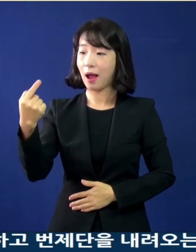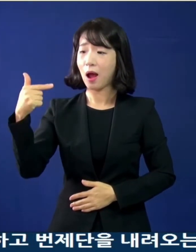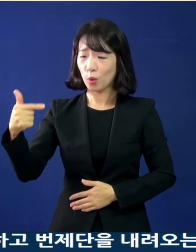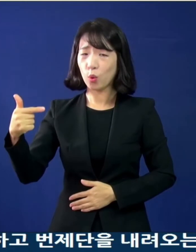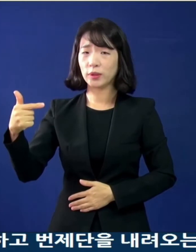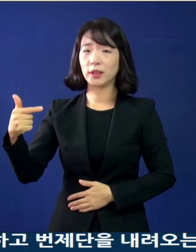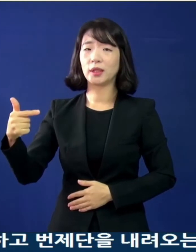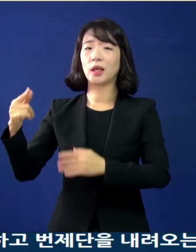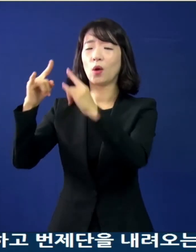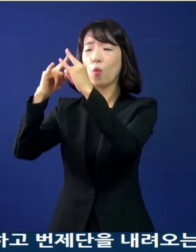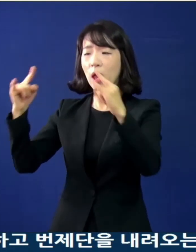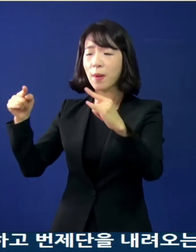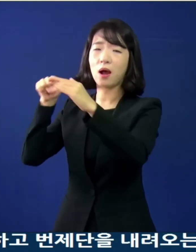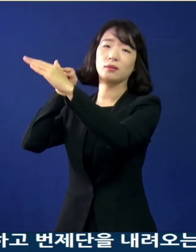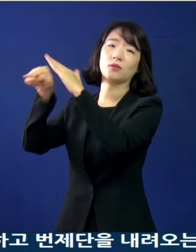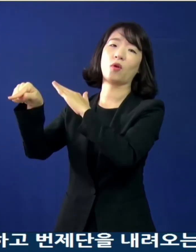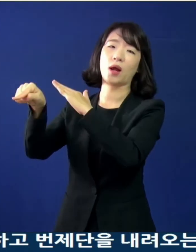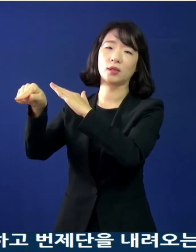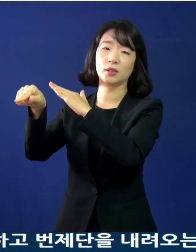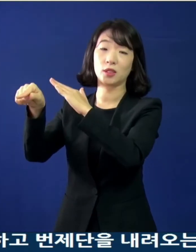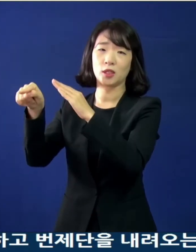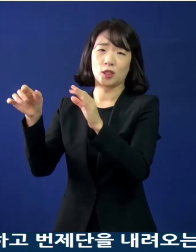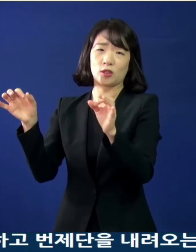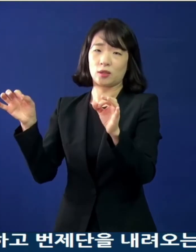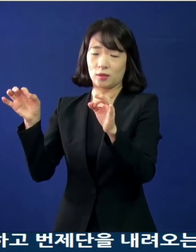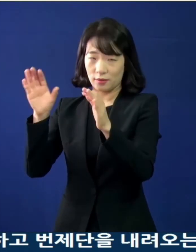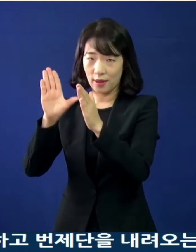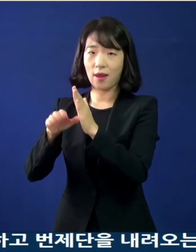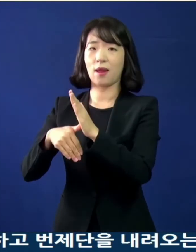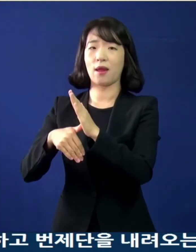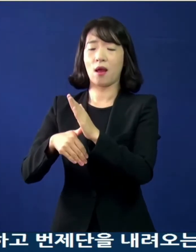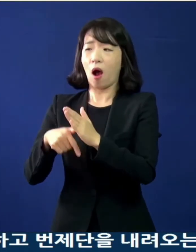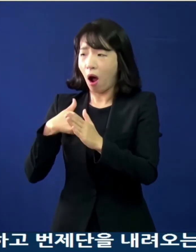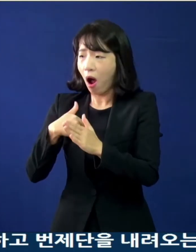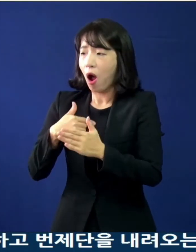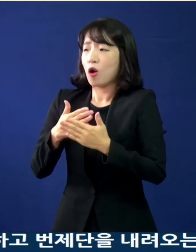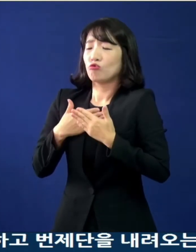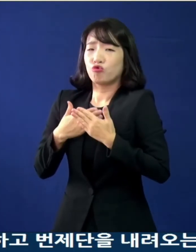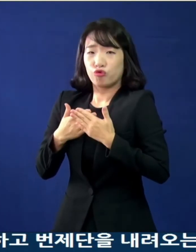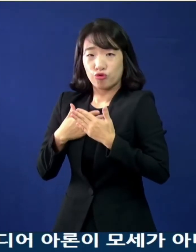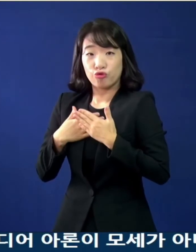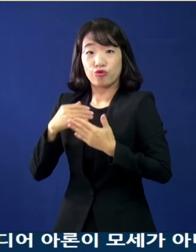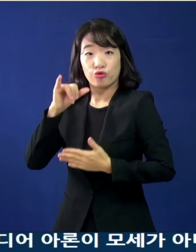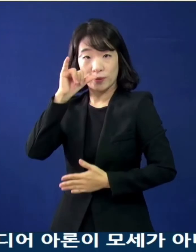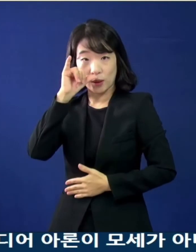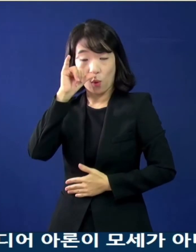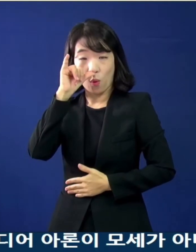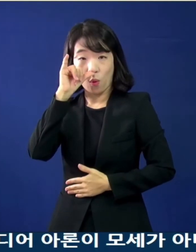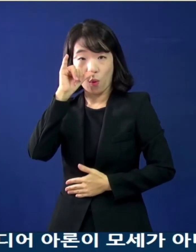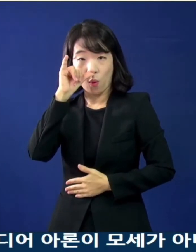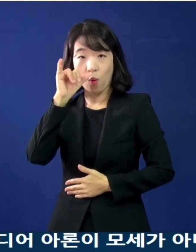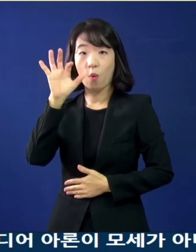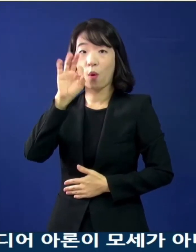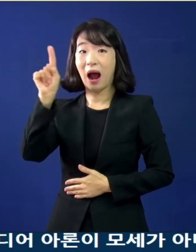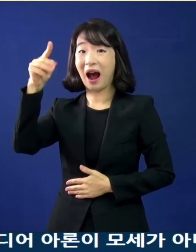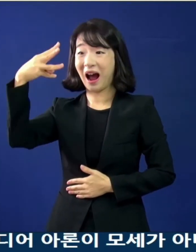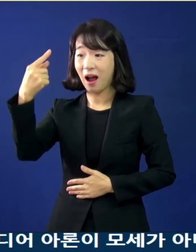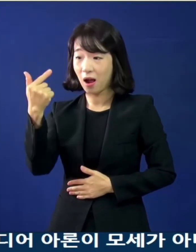얼마나 아론에게 이 시간이 기대가 됐겠습니까? 두렵기도 했을 것이고요, 정말 아론에게는